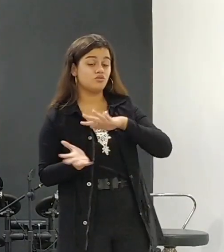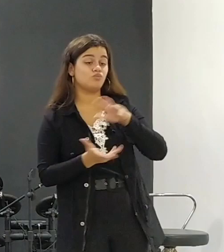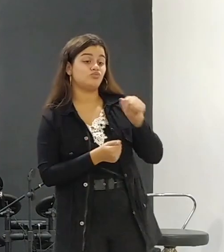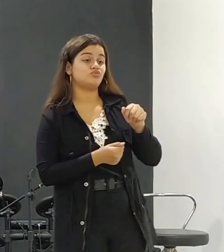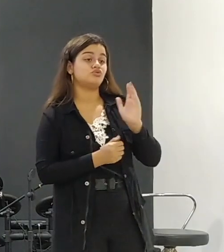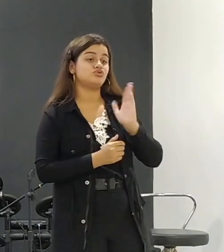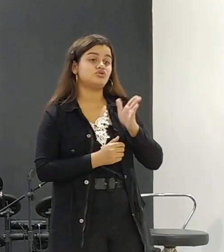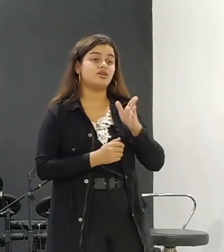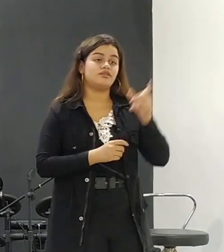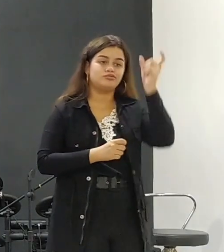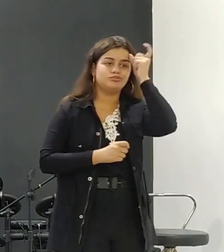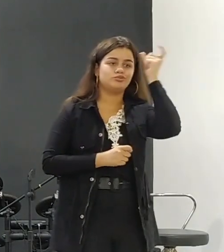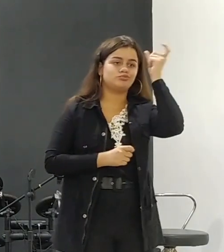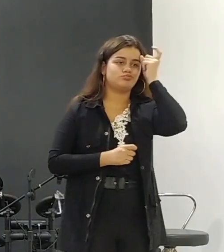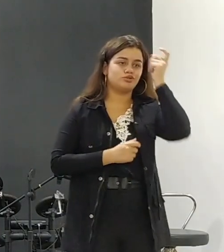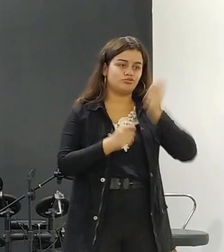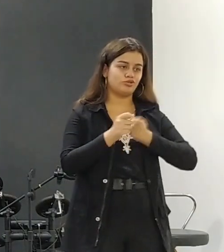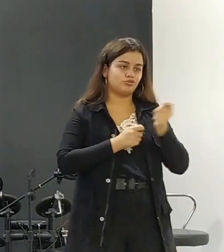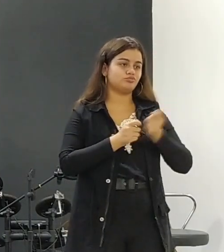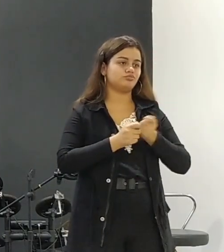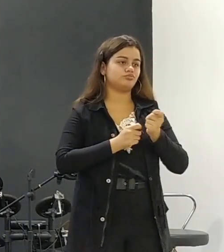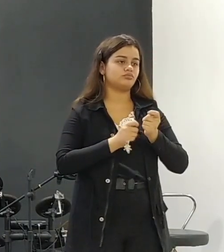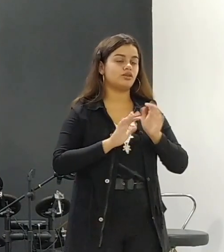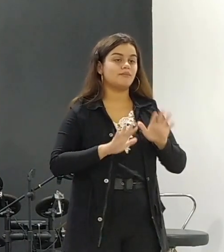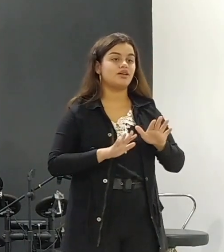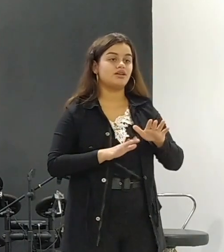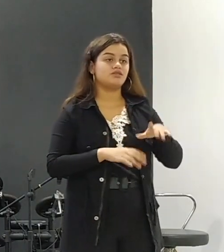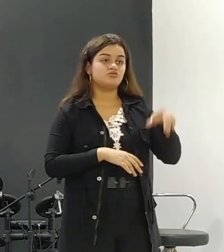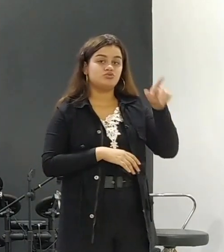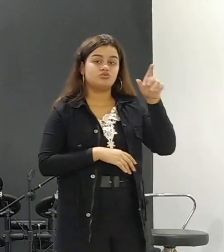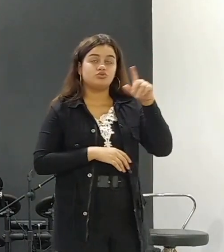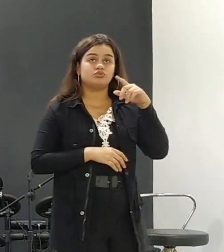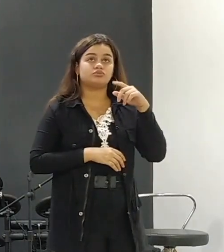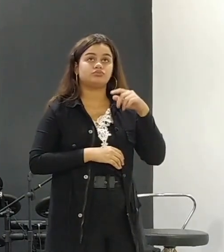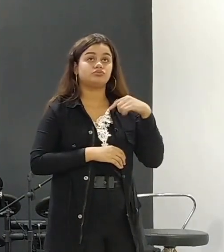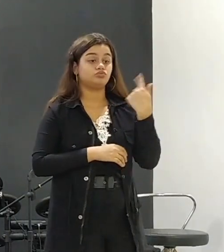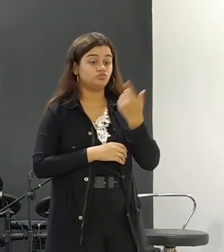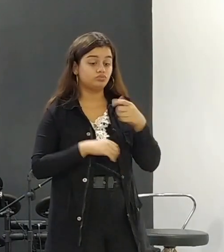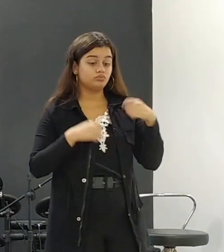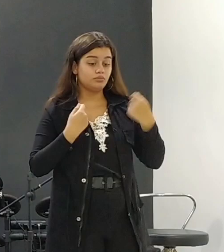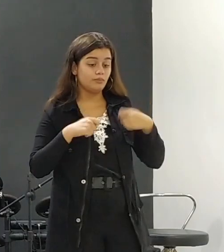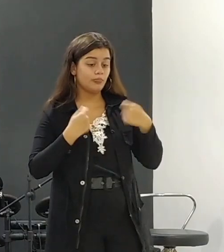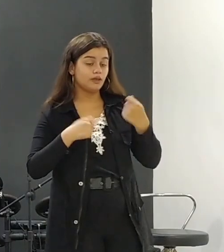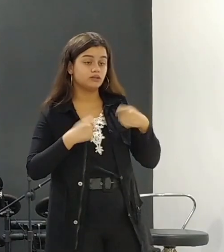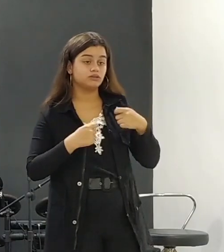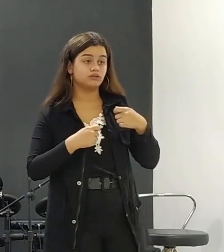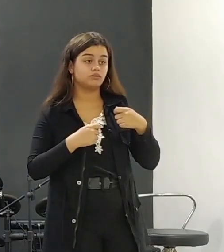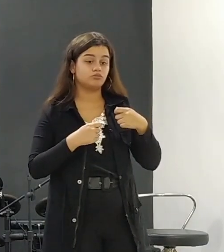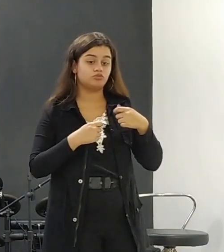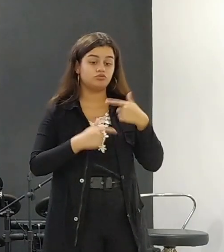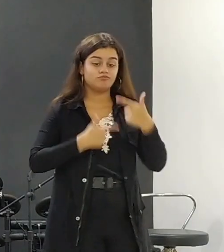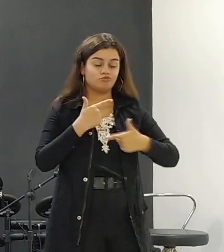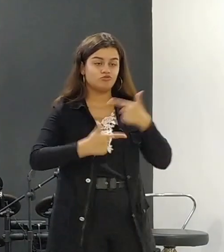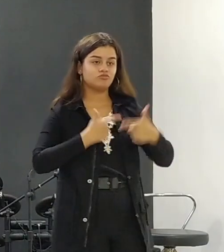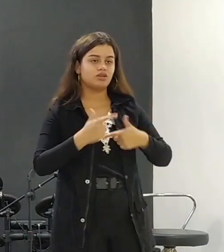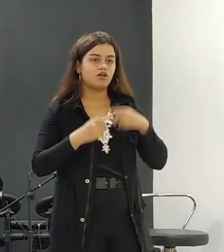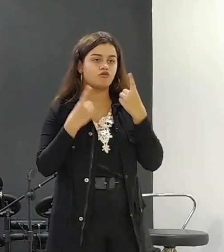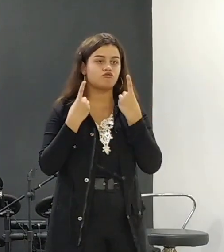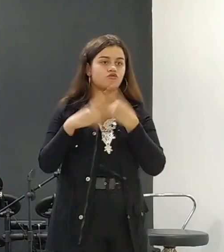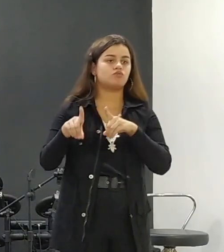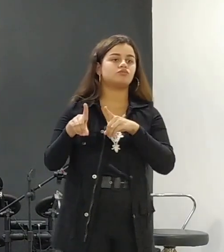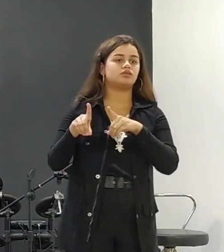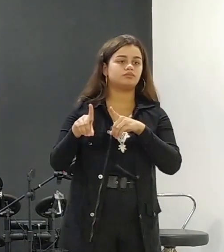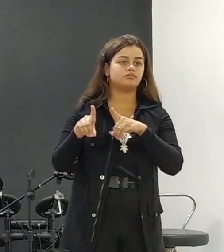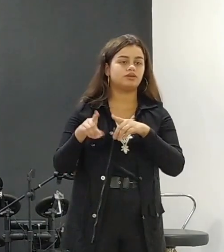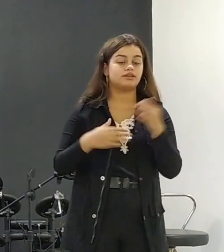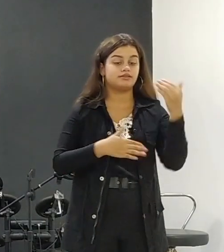o diabo está trabalhando para que isso não aconteça dentro da sua casa. O que você tem que fazer? Você tem que trabalhar contra, para